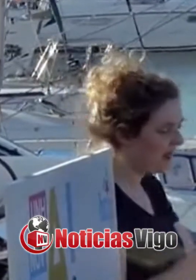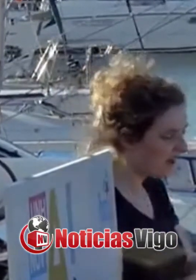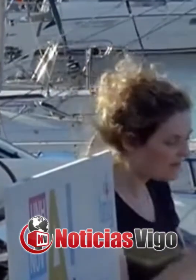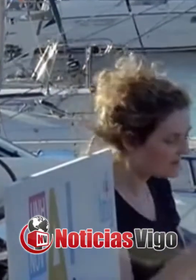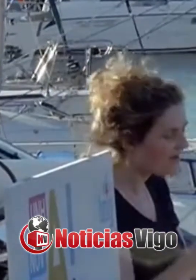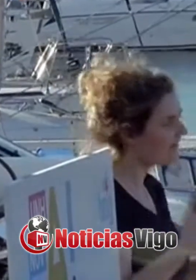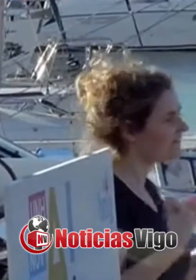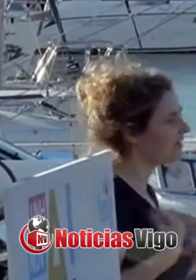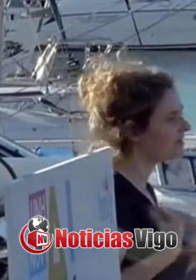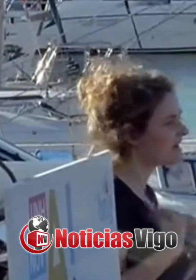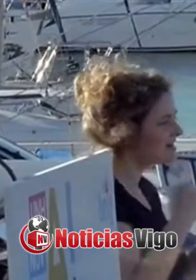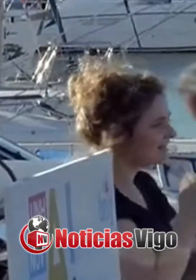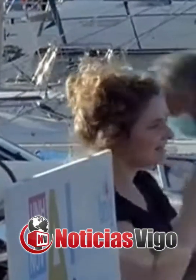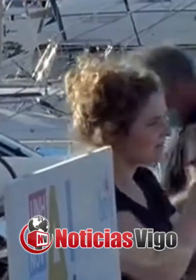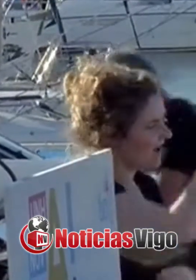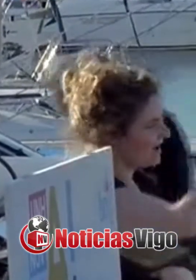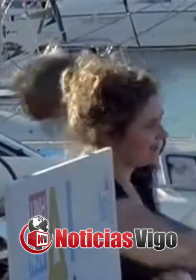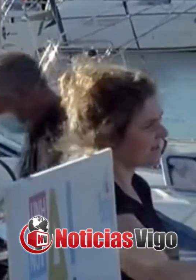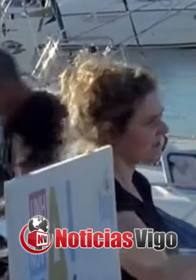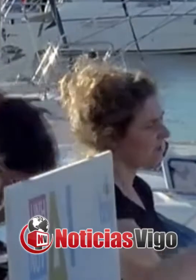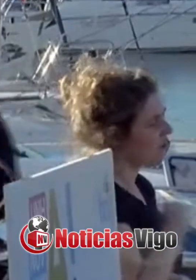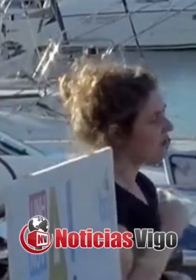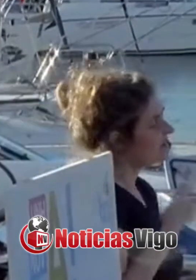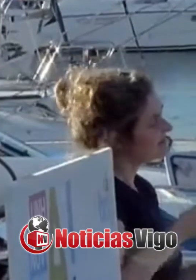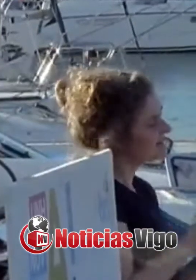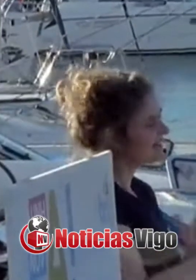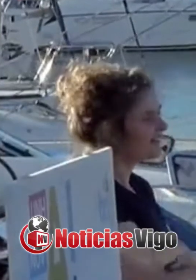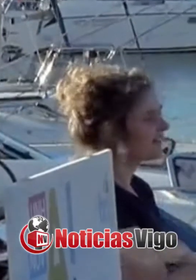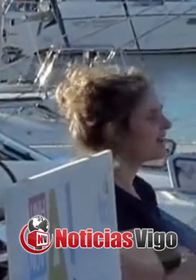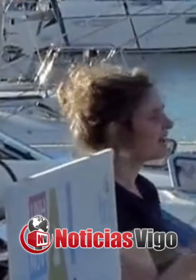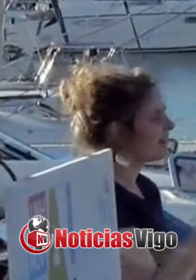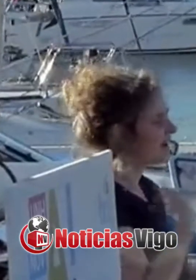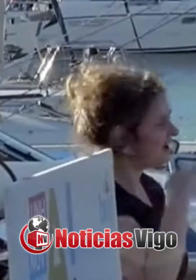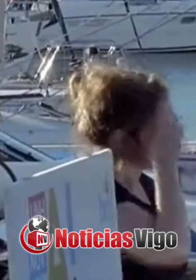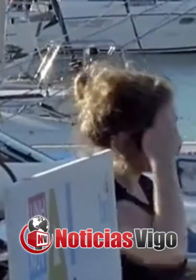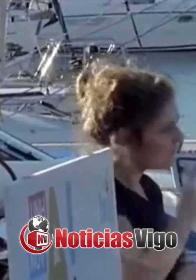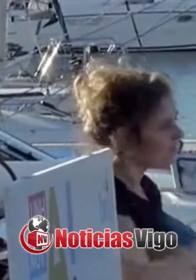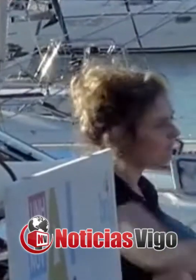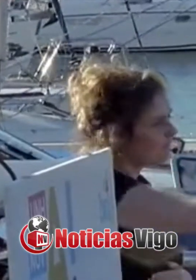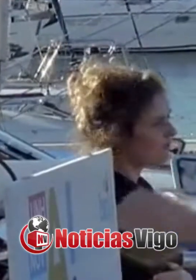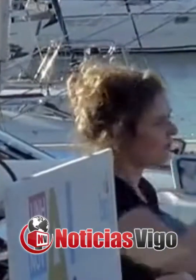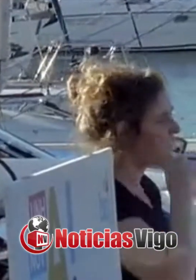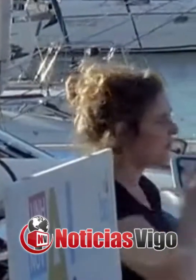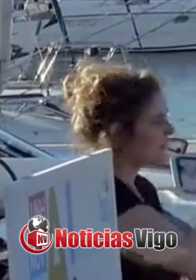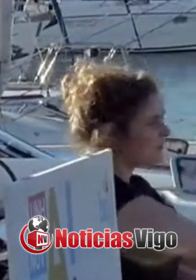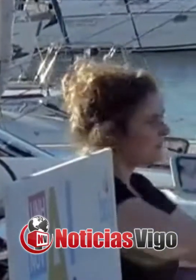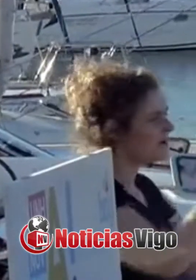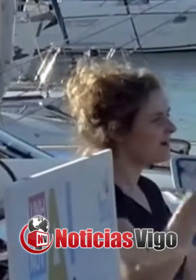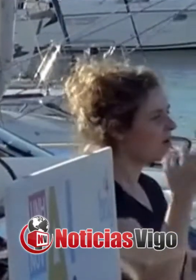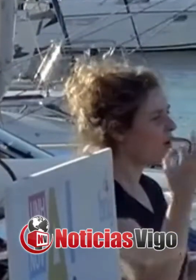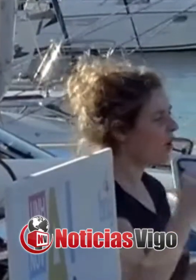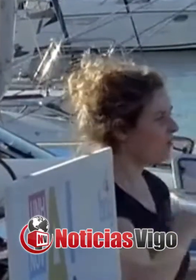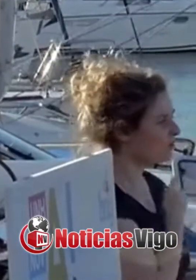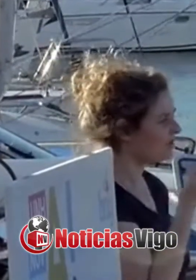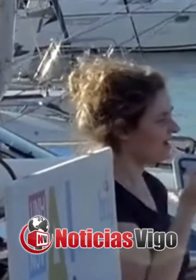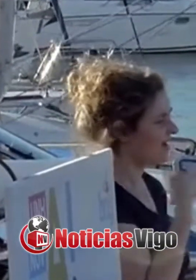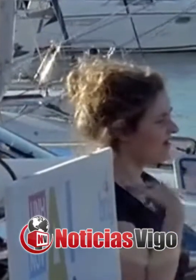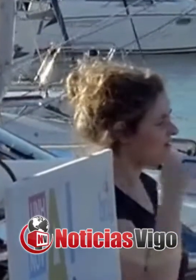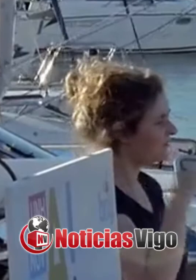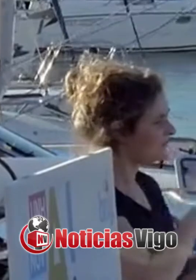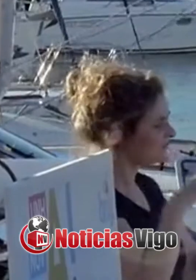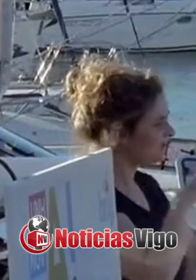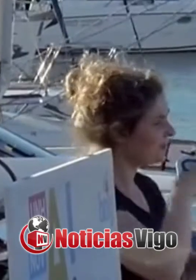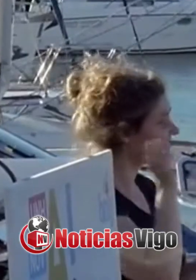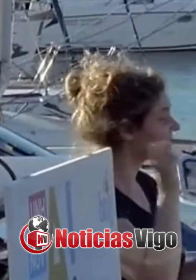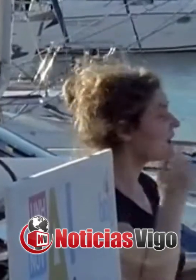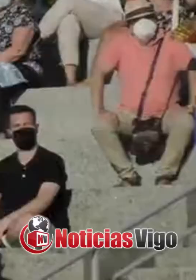nacer, vivir, traballar aquí, define o noso horizonte de expectativas e de oportunidades. Por eso, este 12